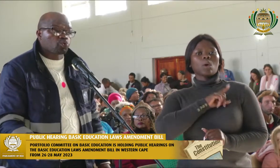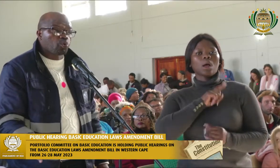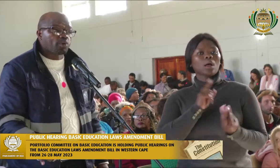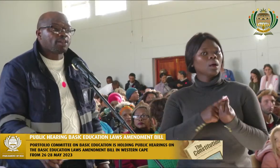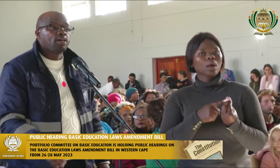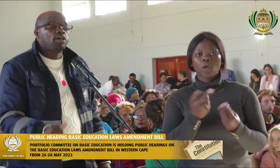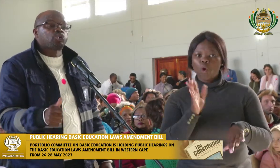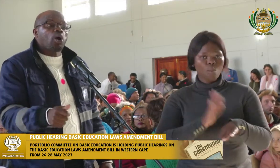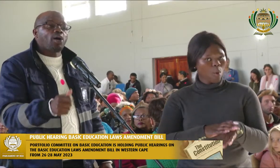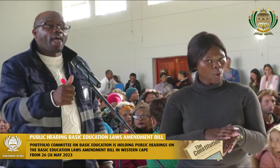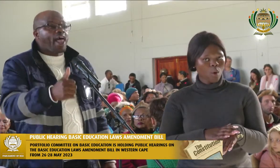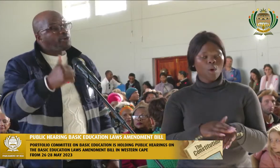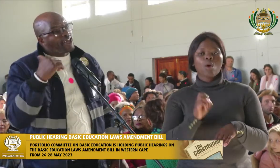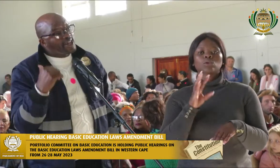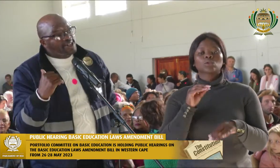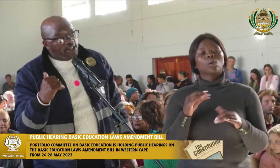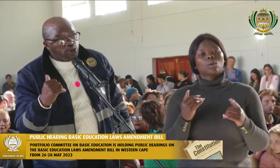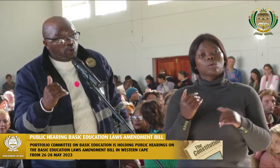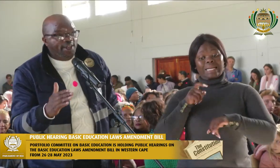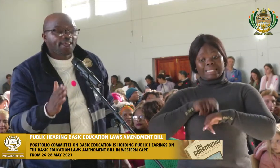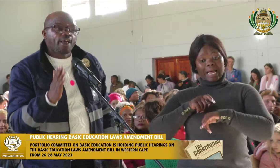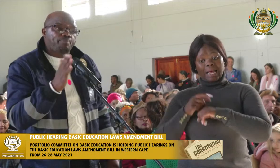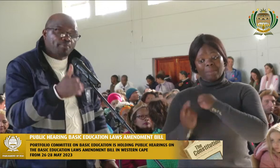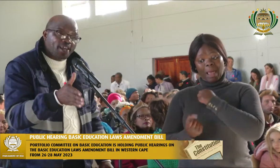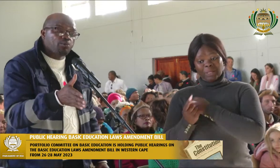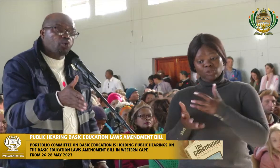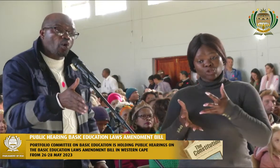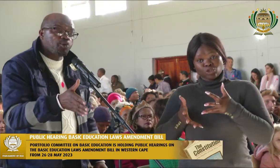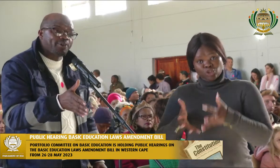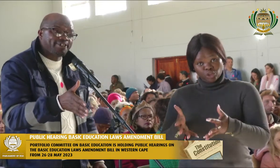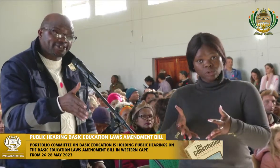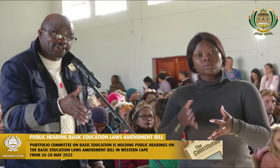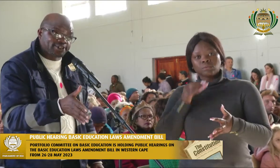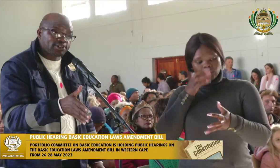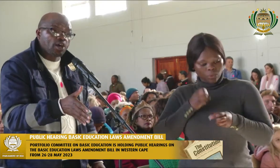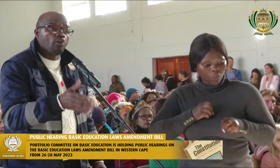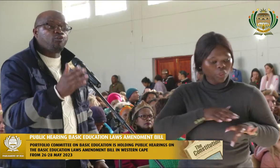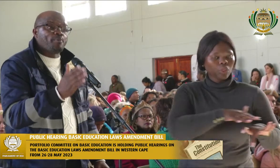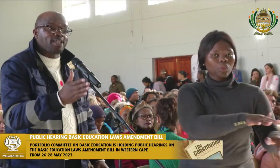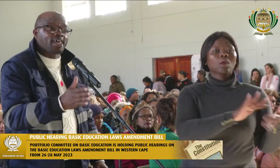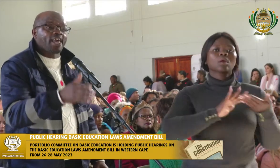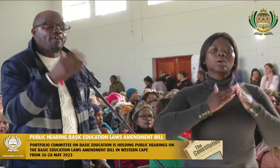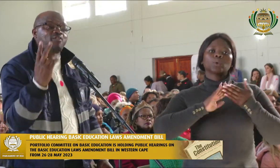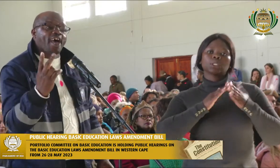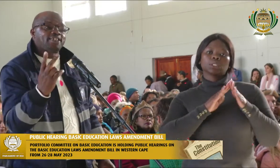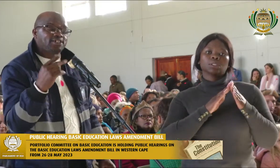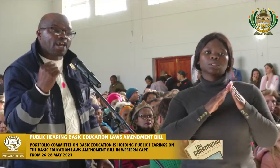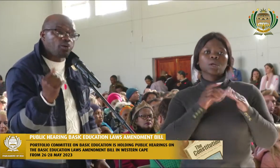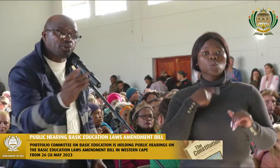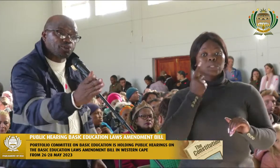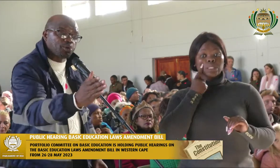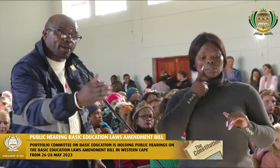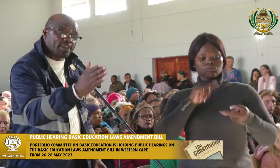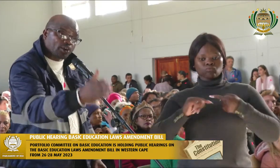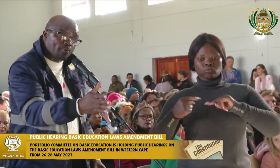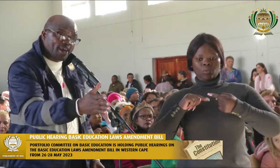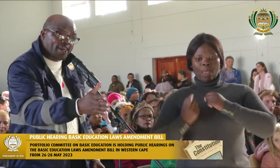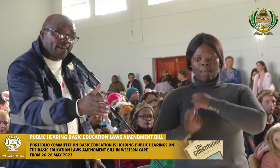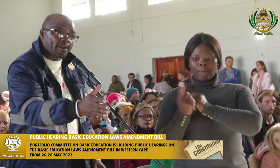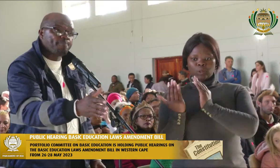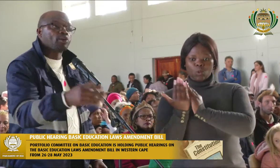ukubethwa ezikolweni. So laa nto eyenzeka esikolweni iye iphumele kwi-communities. Ufumaniseke i-fight